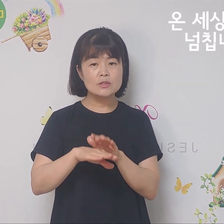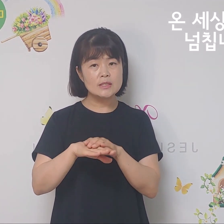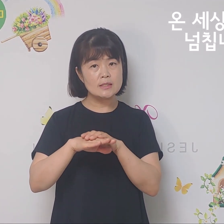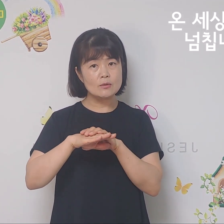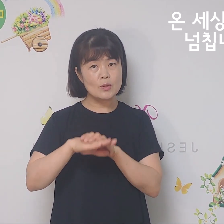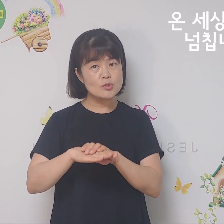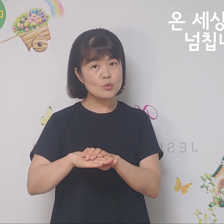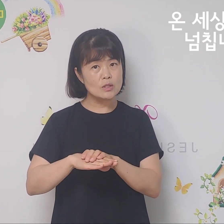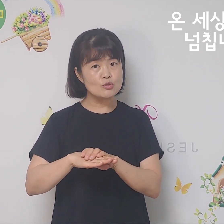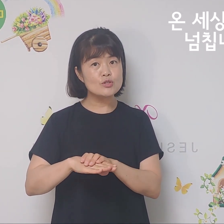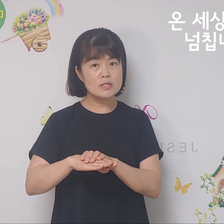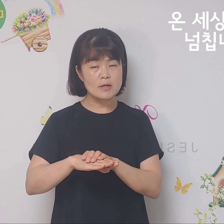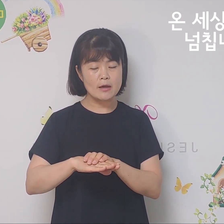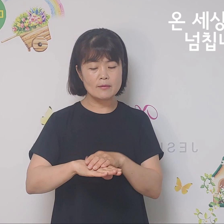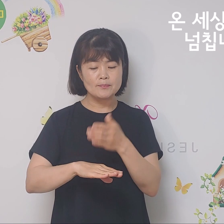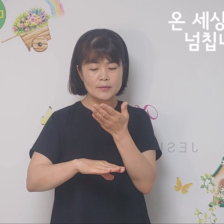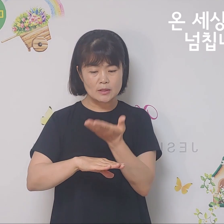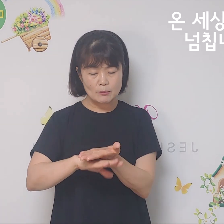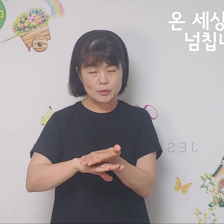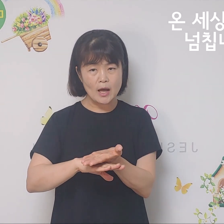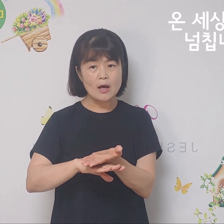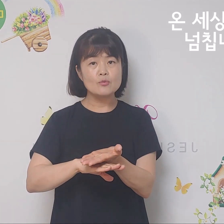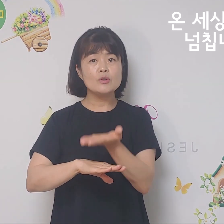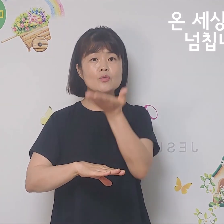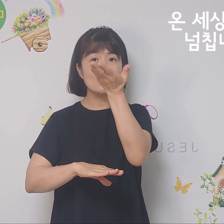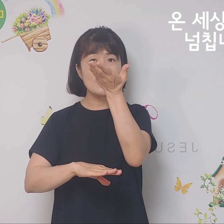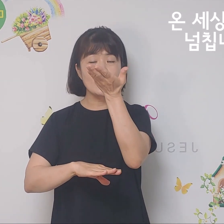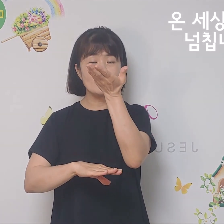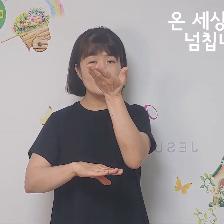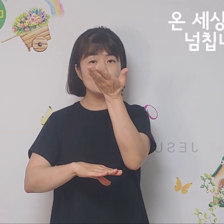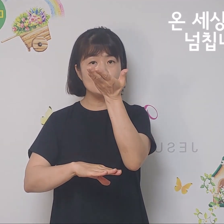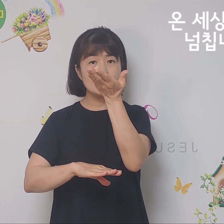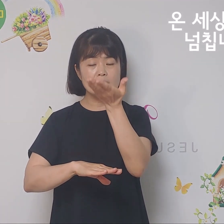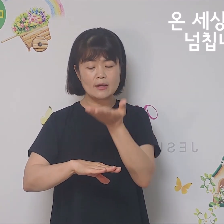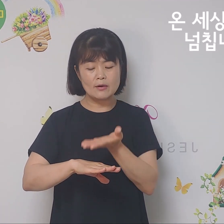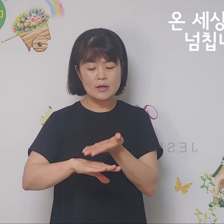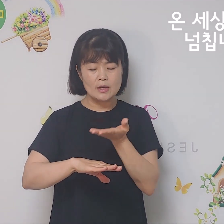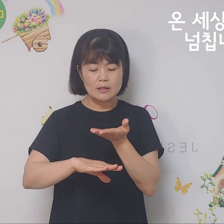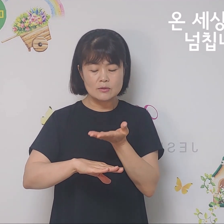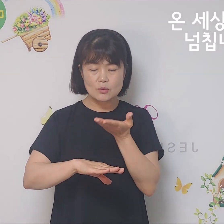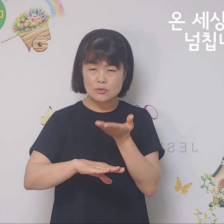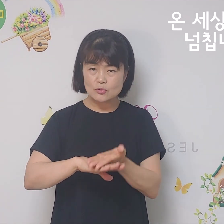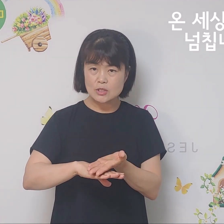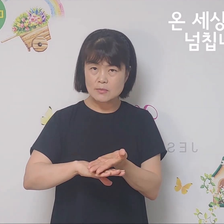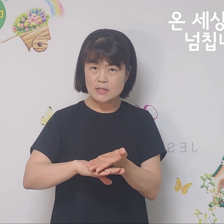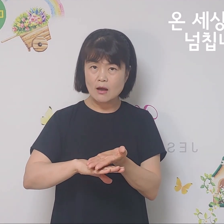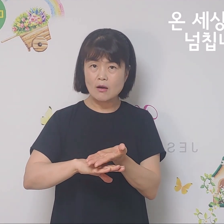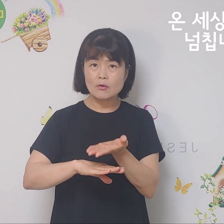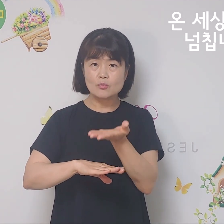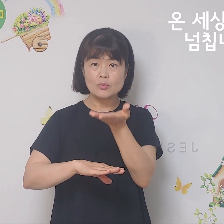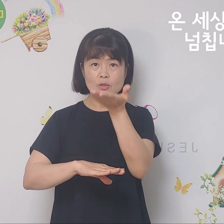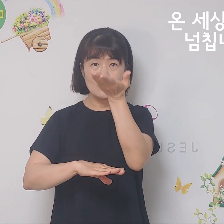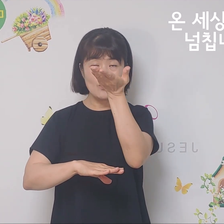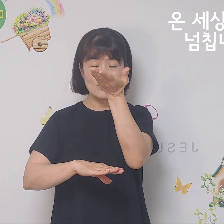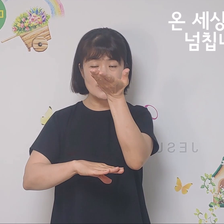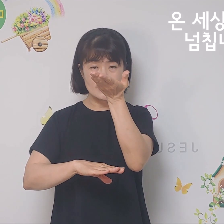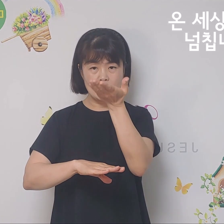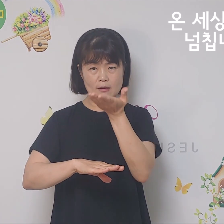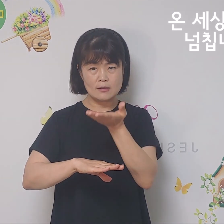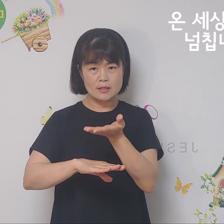손등이, 왼손이 중심이에요. 얘보다 위로 올라가면 위가 돼요. 손 중심에서 위로 올렸어요.